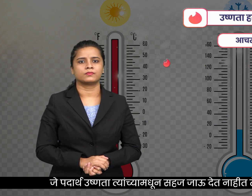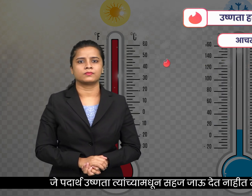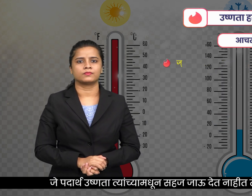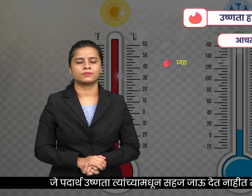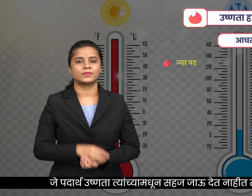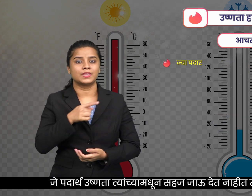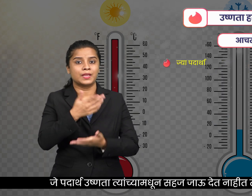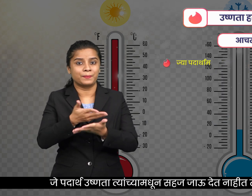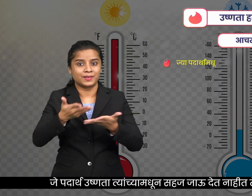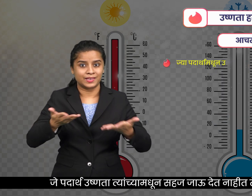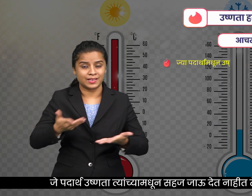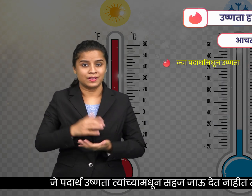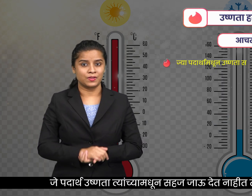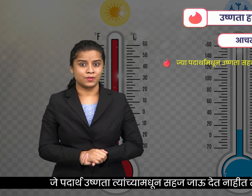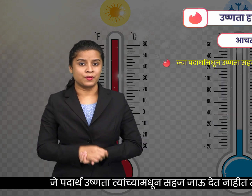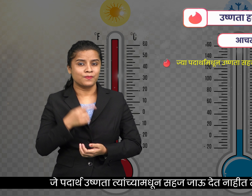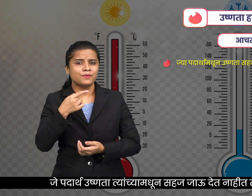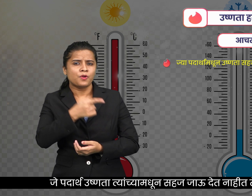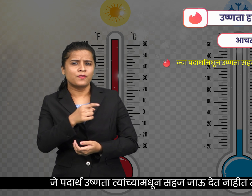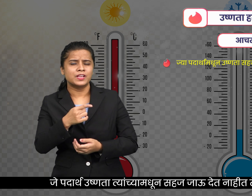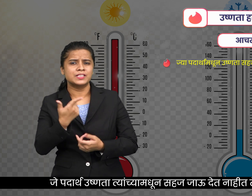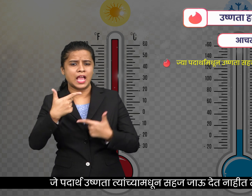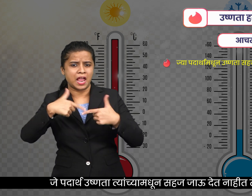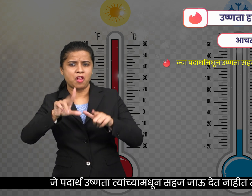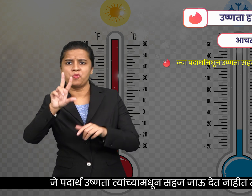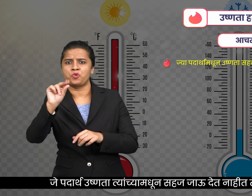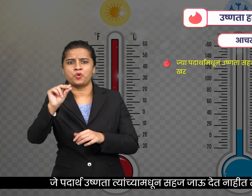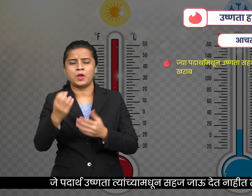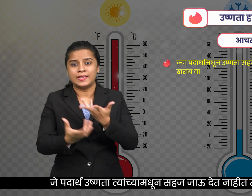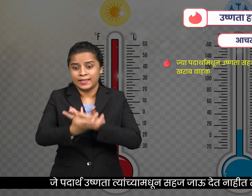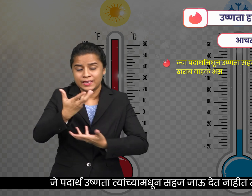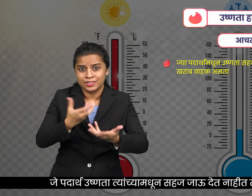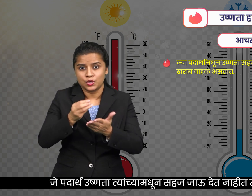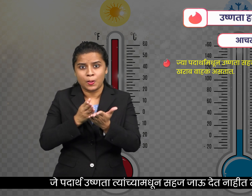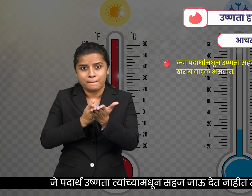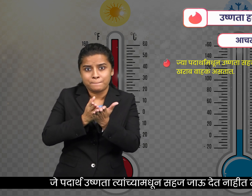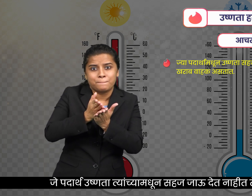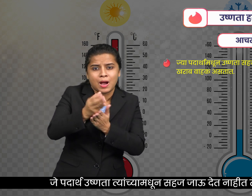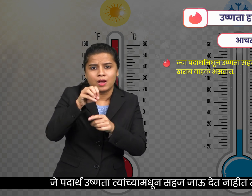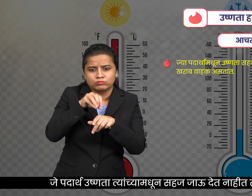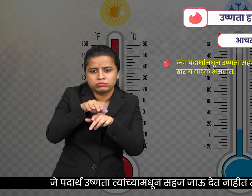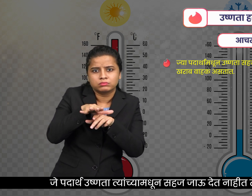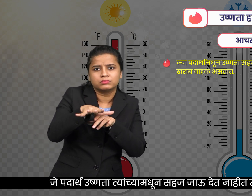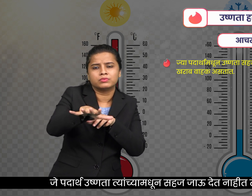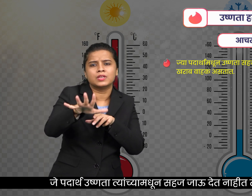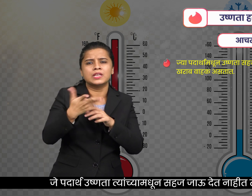हे पदार्थ उष्णता त्यांच्यामधून सहज जाऊ शकत नाही. त्यांना प्लास्टिक